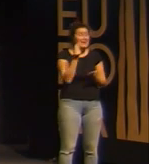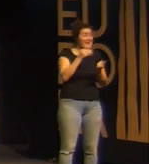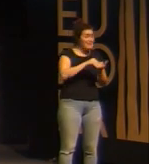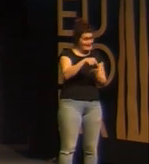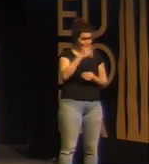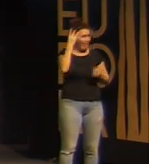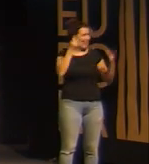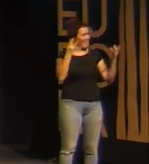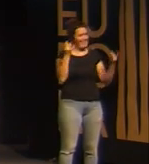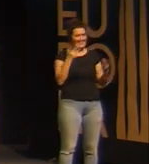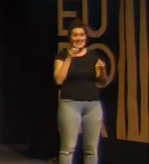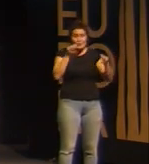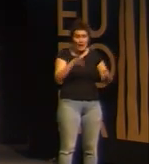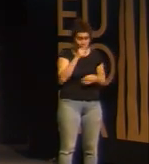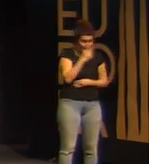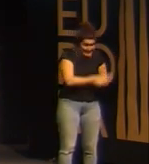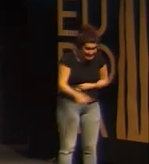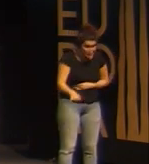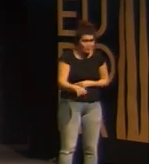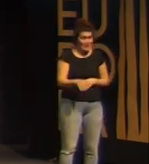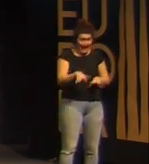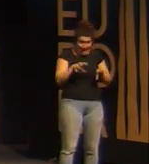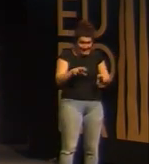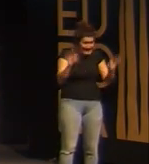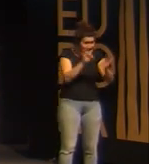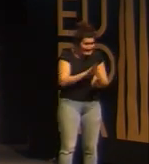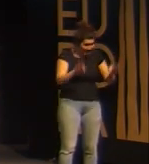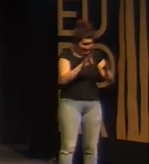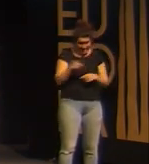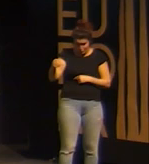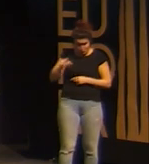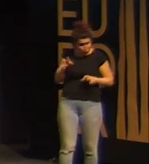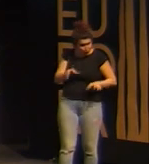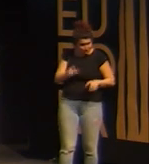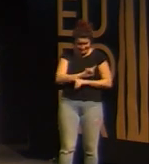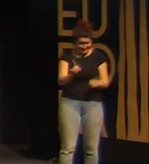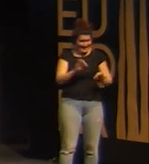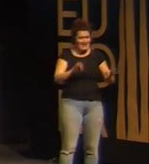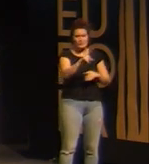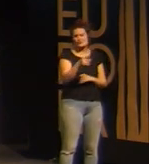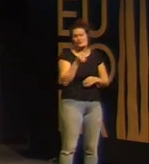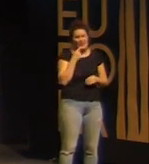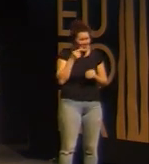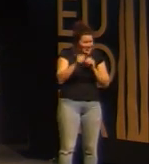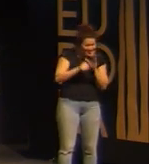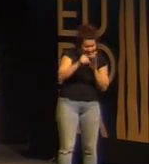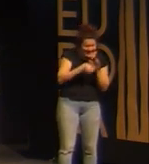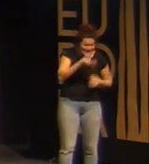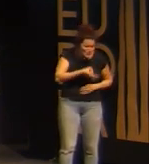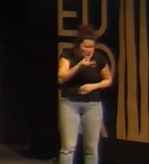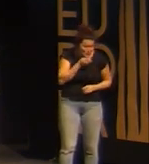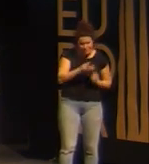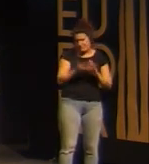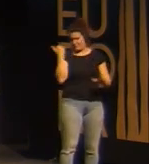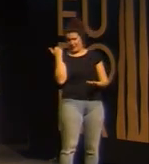tan divertido como que los peques no van a aprender nada de lo que le conté y os podéis ahorrar todos los discursos exactamente igual